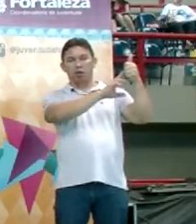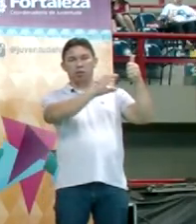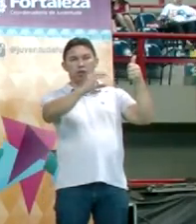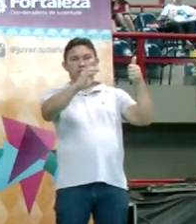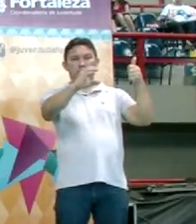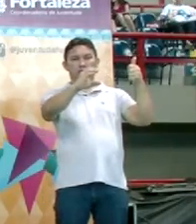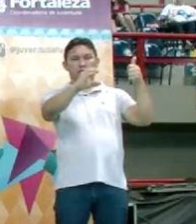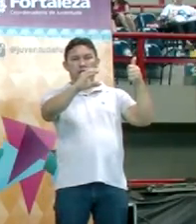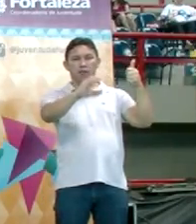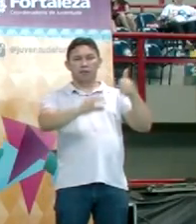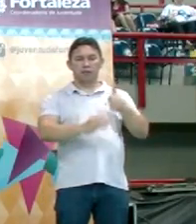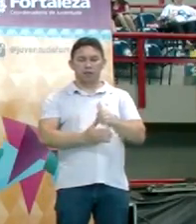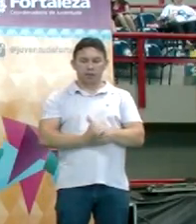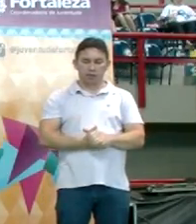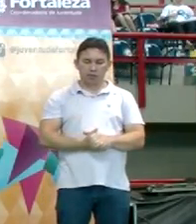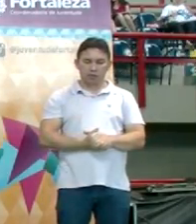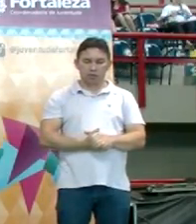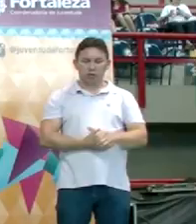casa.